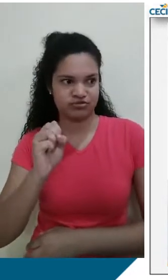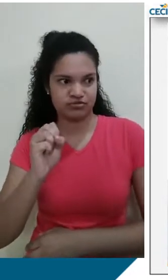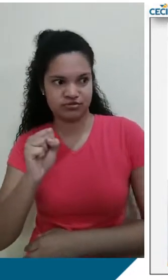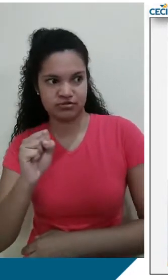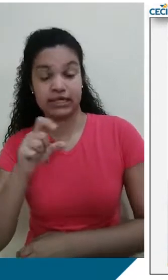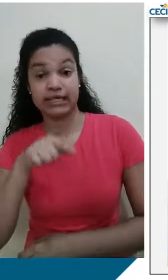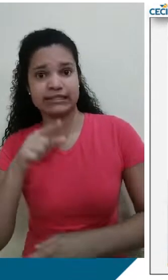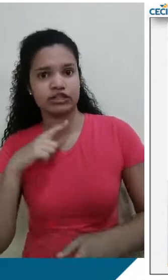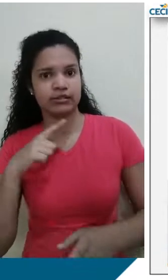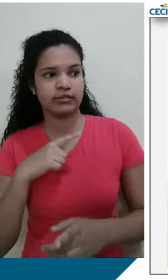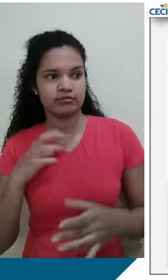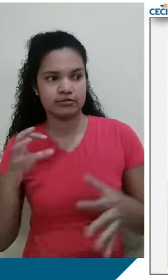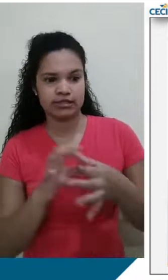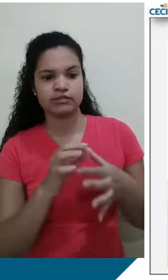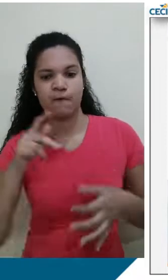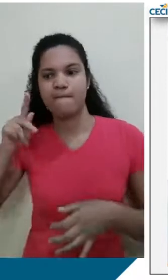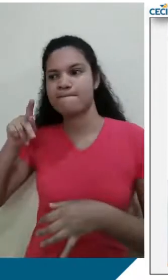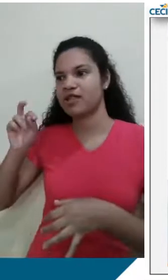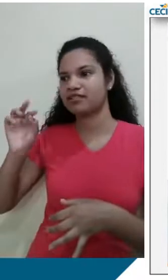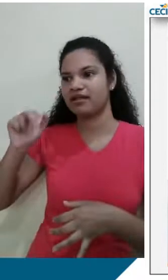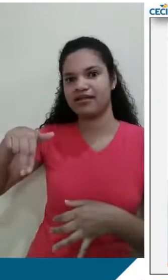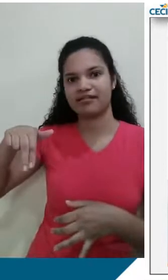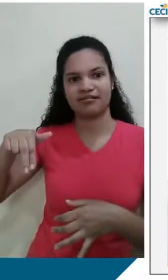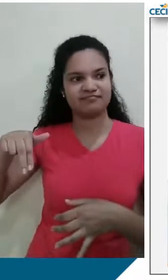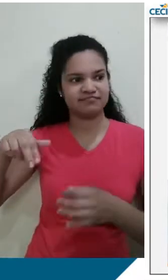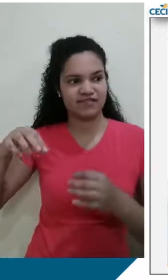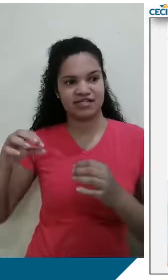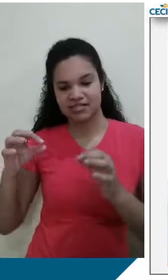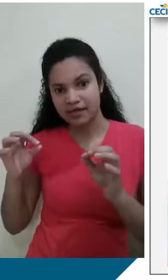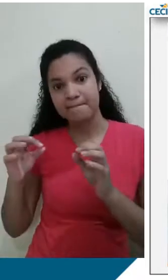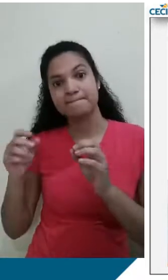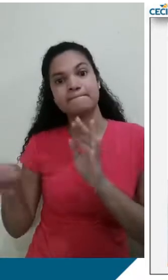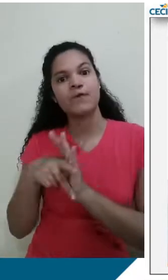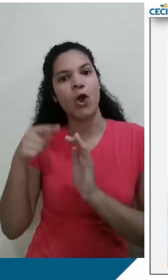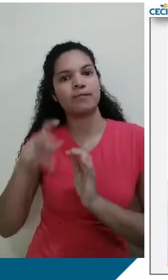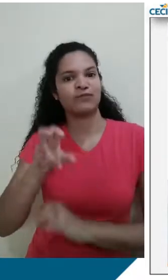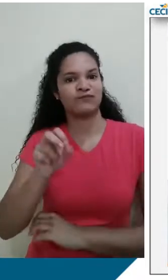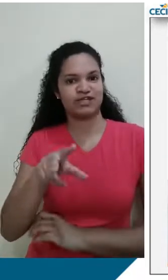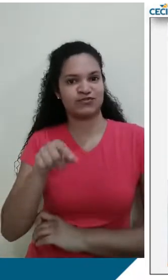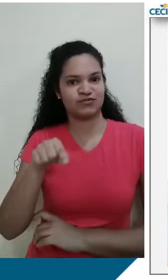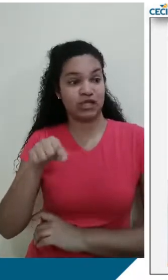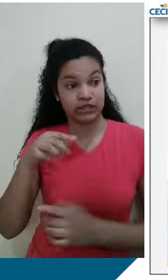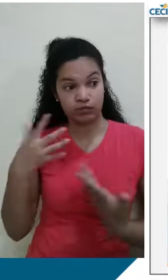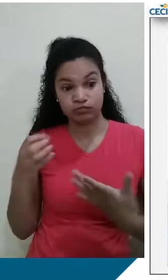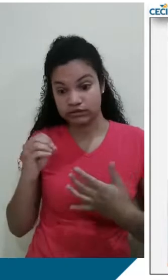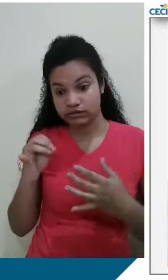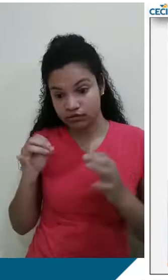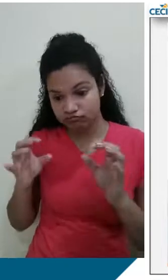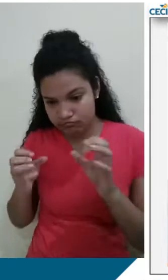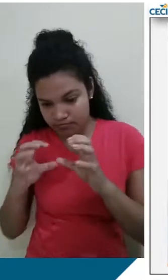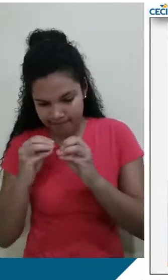ligação específica com proteínas do envoltório do vírus. E a ligação desses anticorpos com essas